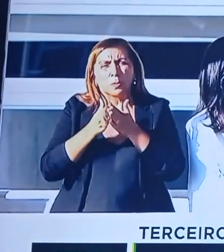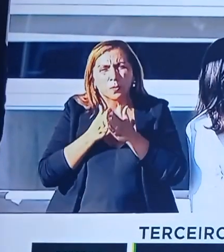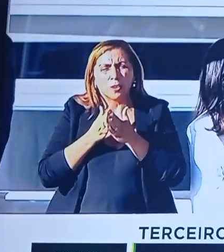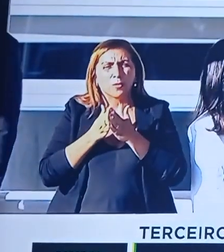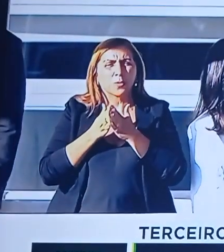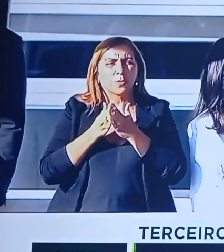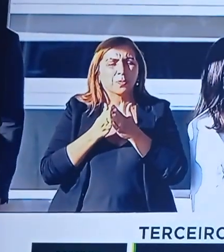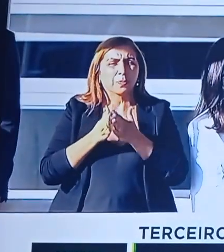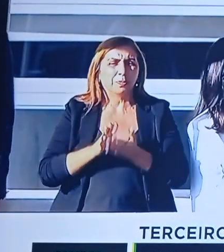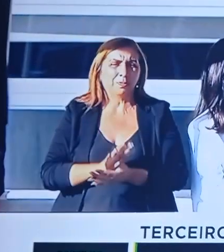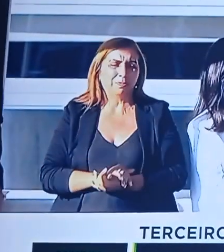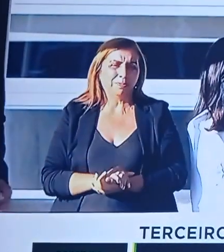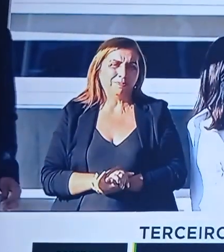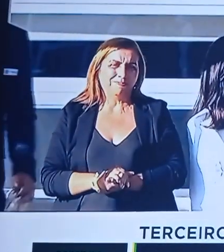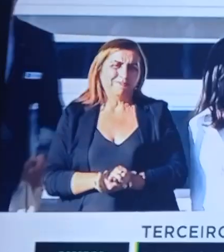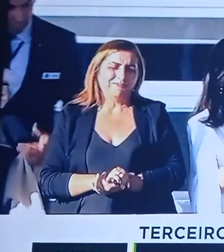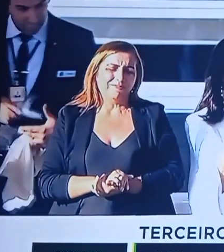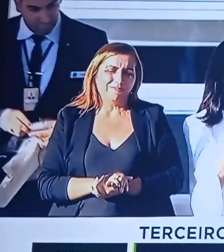ajuda.